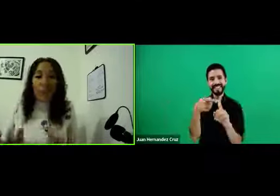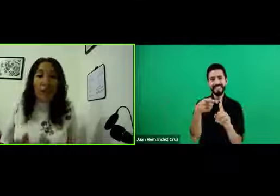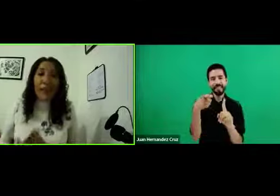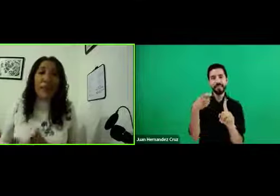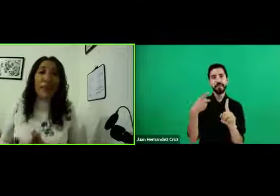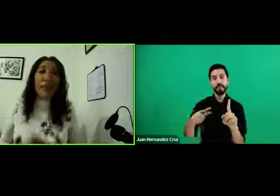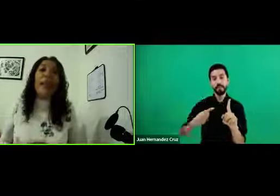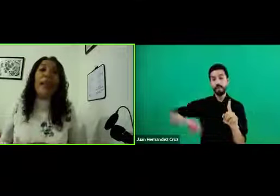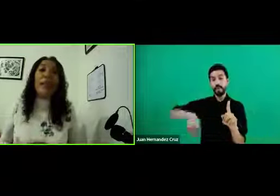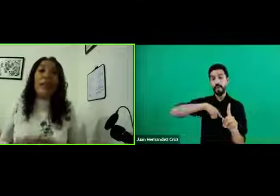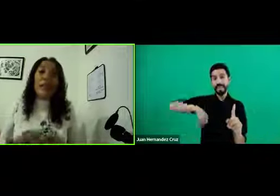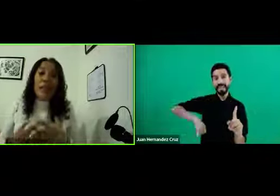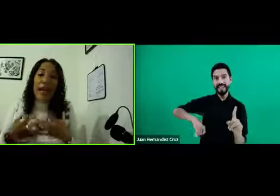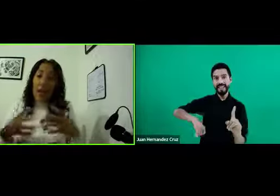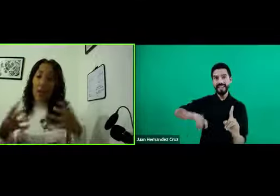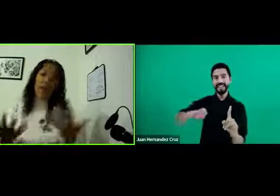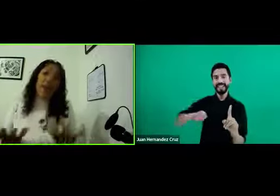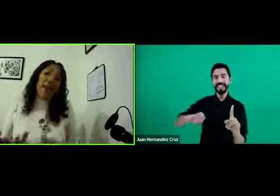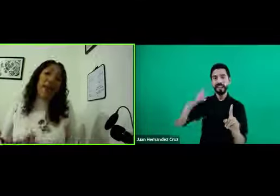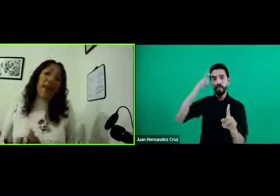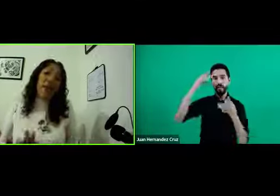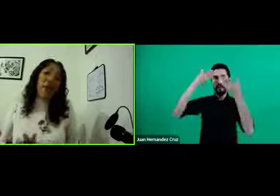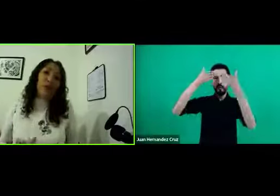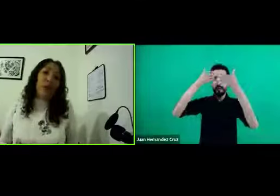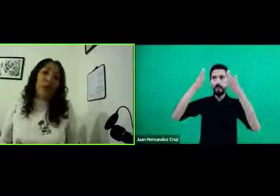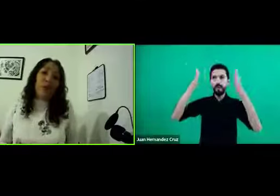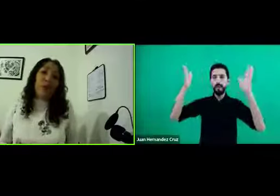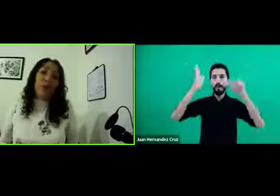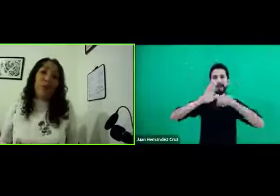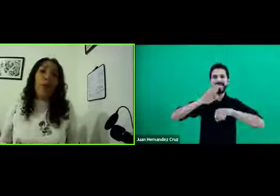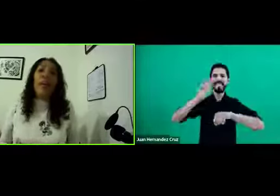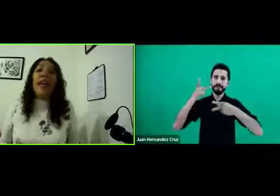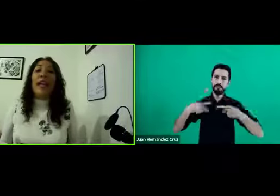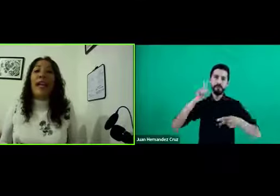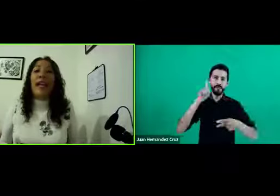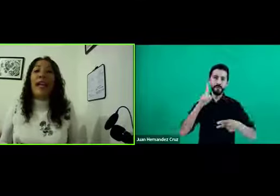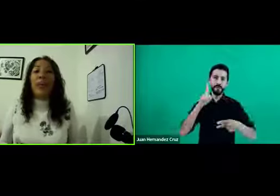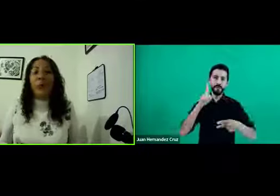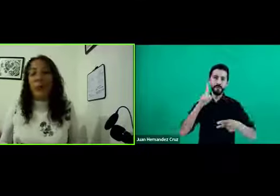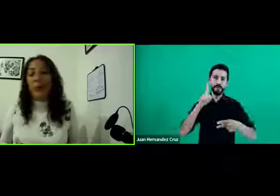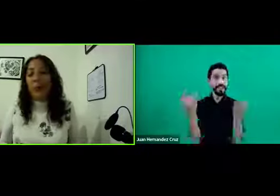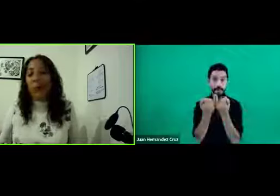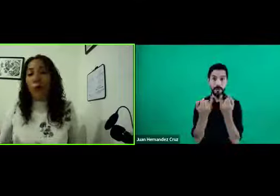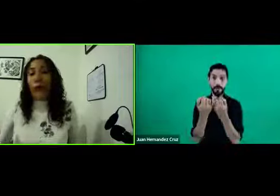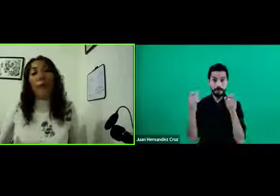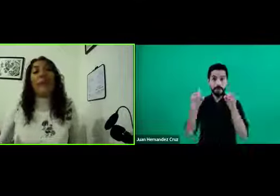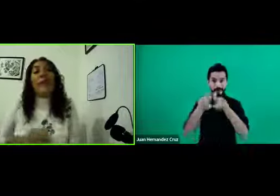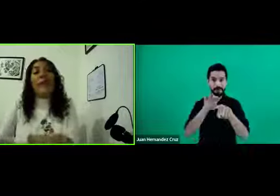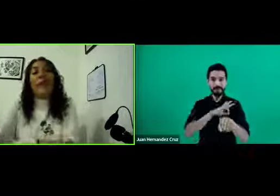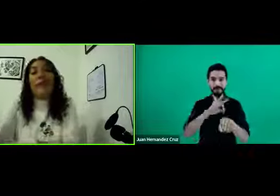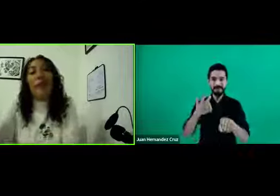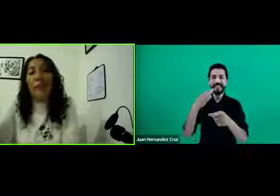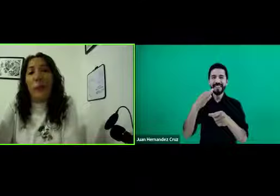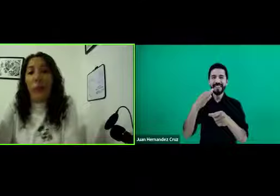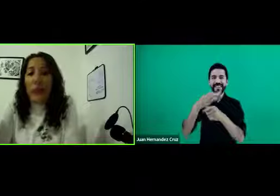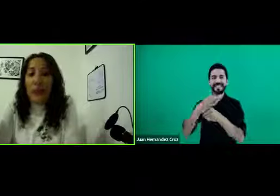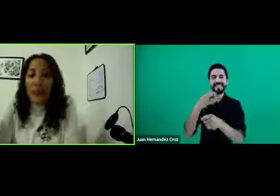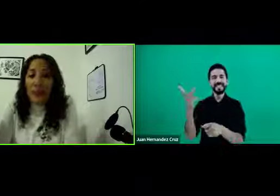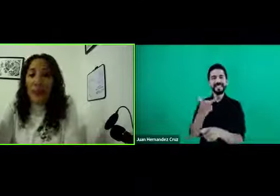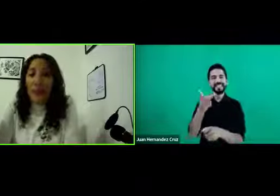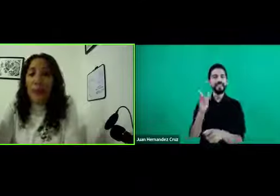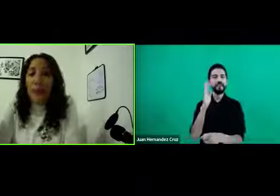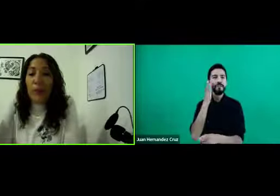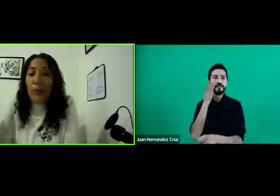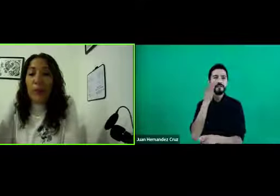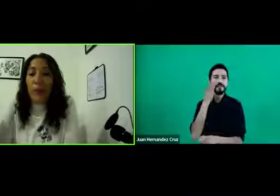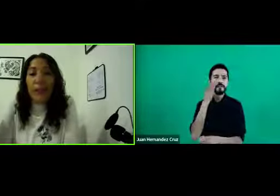interesa, la parte de la expansión de la conciencia, pues que también ellos pudieran vivirlo. Nos están preguntando desde Facebook